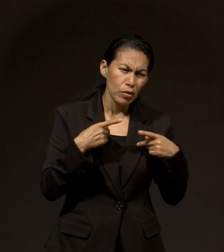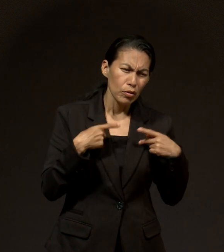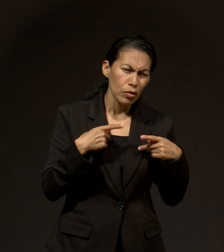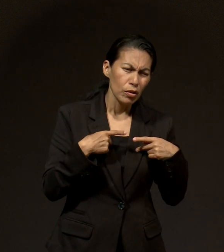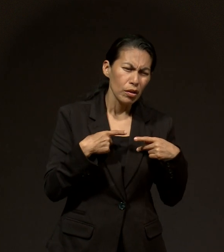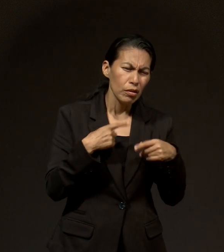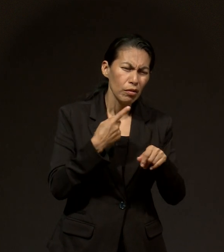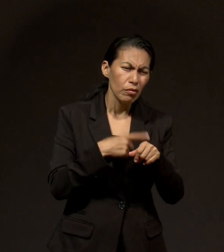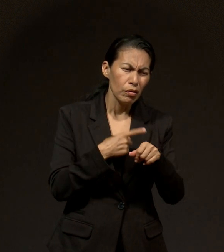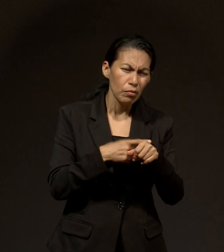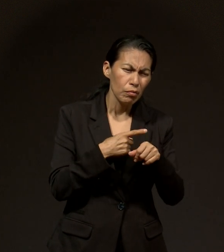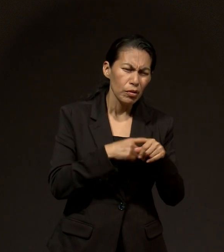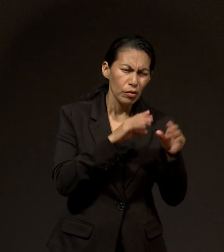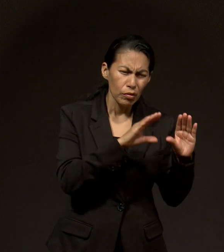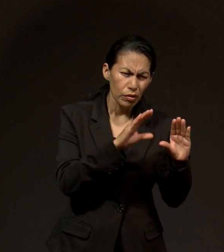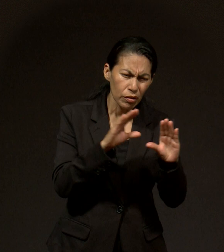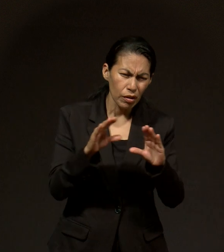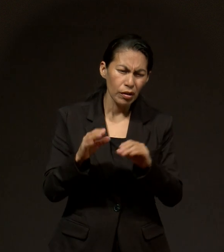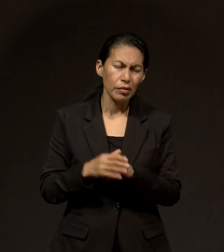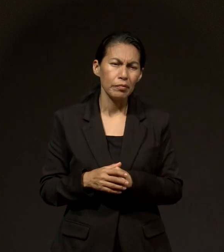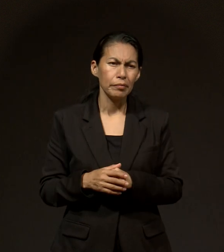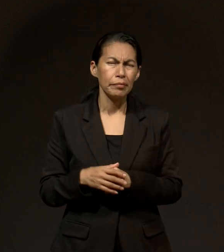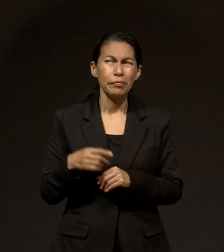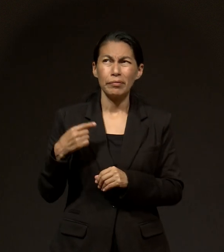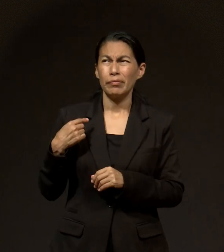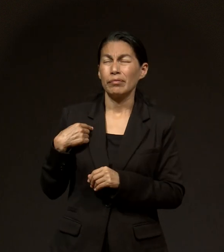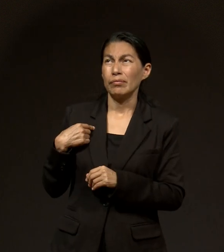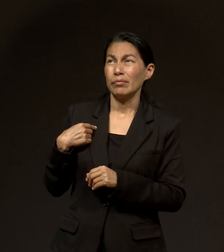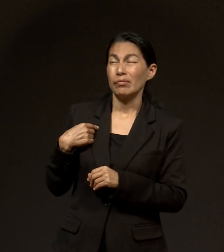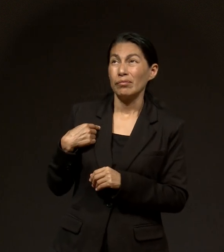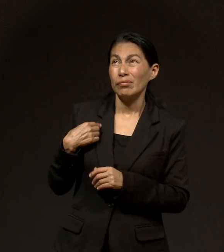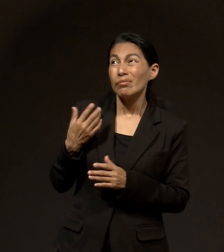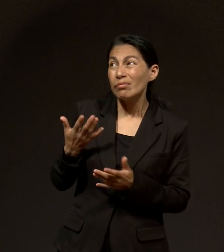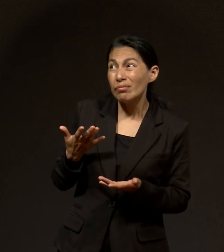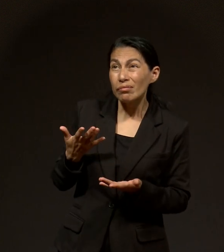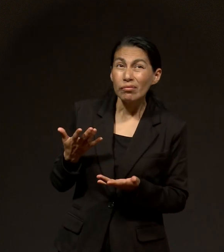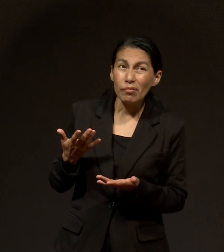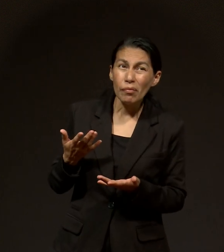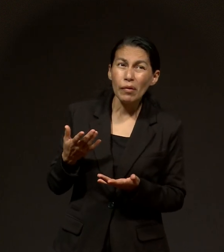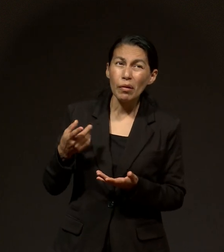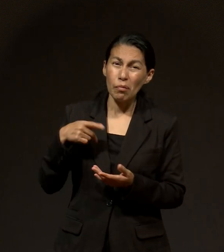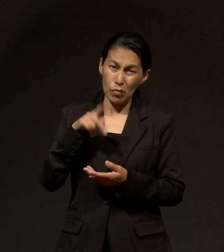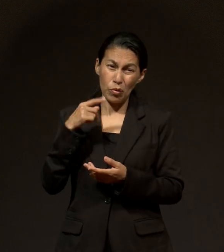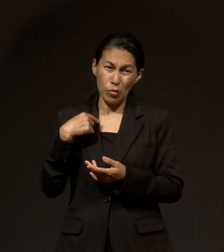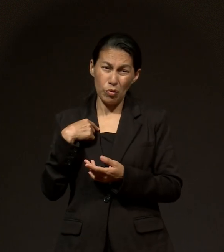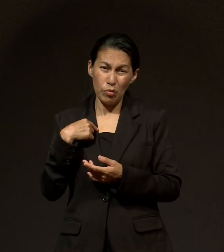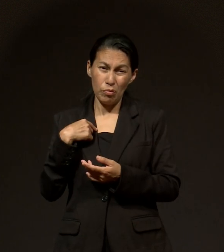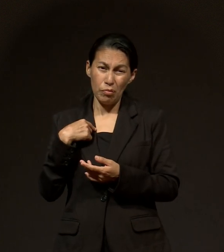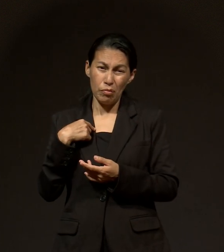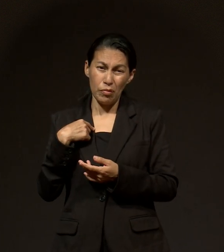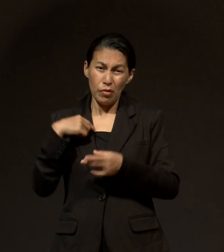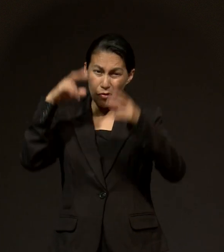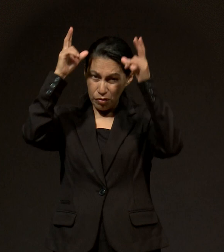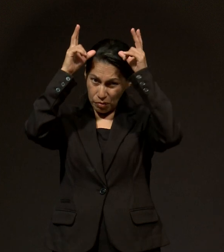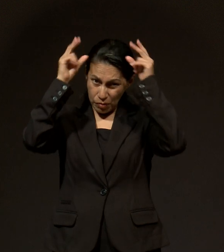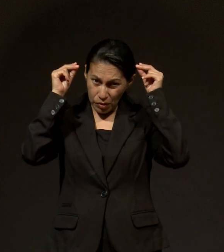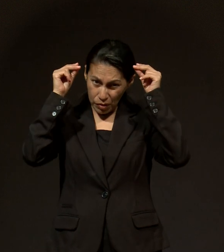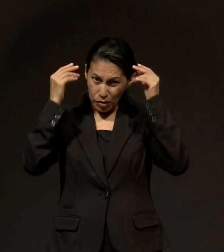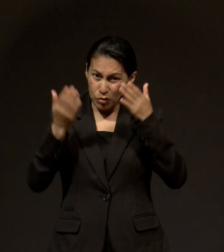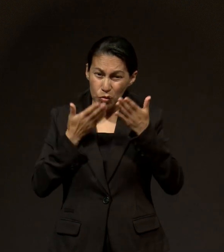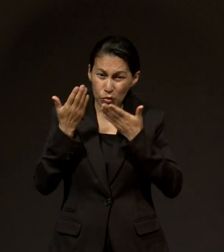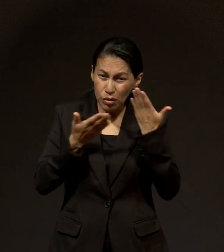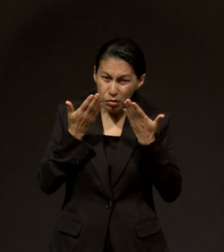Y, pues, la verdad que por mi mente nunca, nunca, nunca pasaba enfermería. Y yo decía, no, no voy a estudiar enfermería, yo quiero medicina.